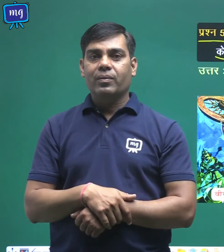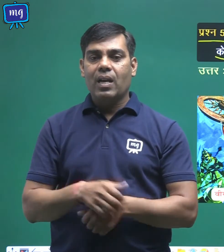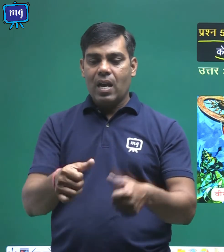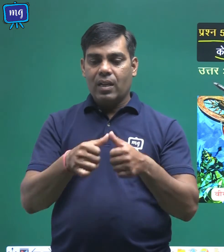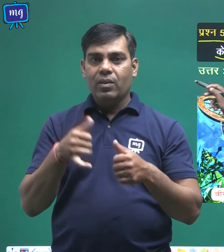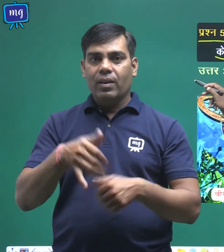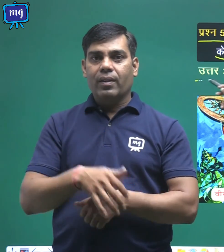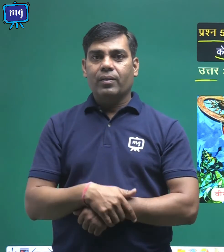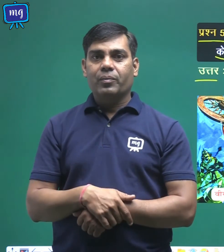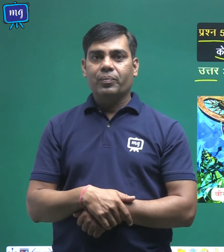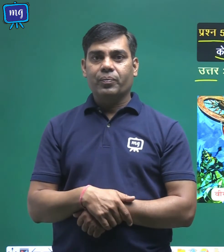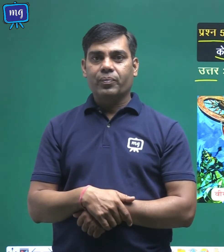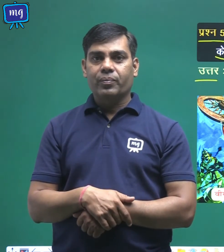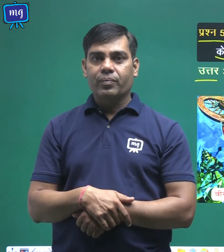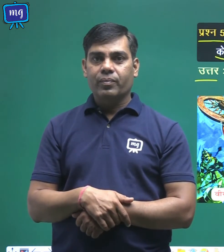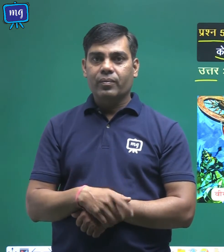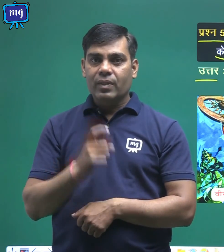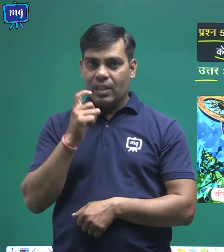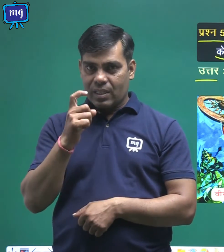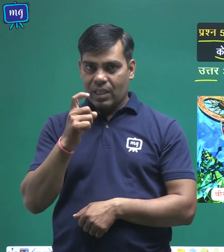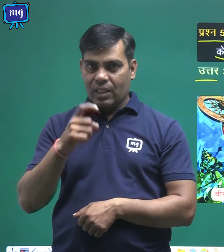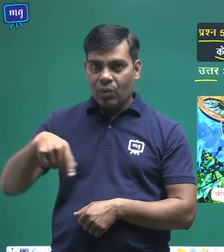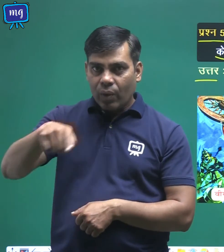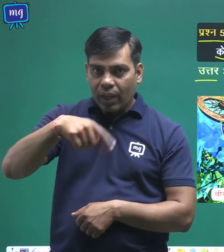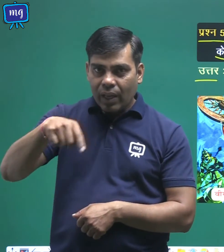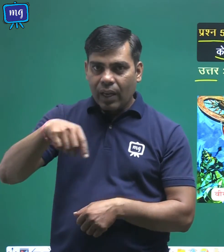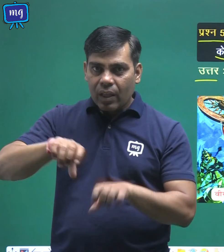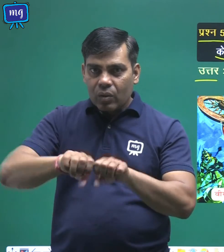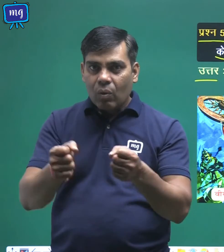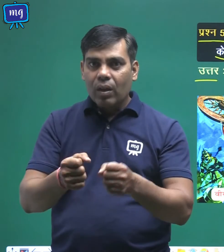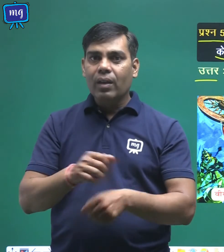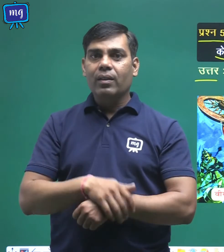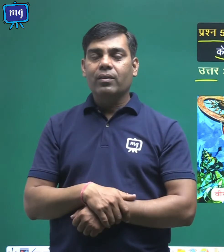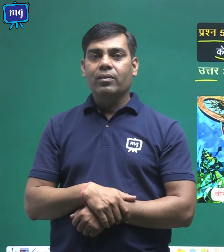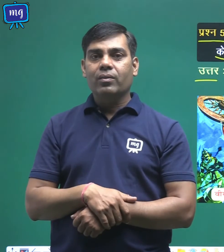उत्तर है 7 घेरे तोड़कर